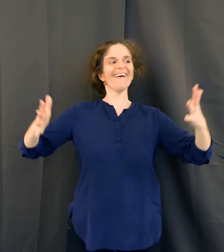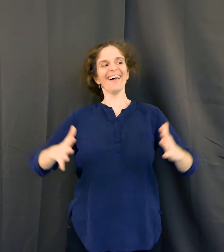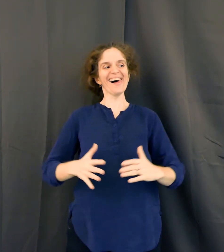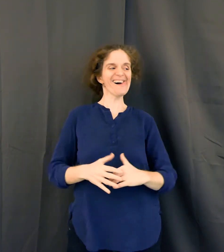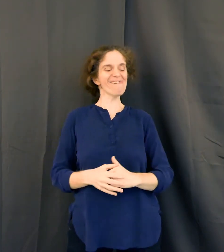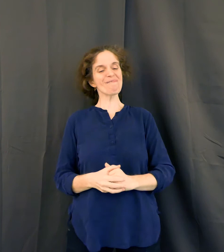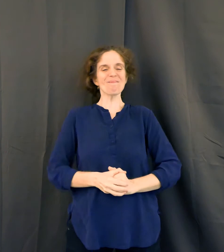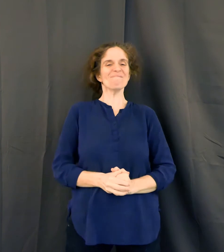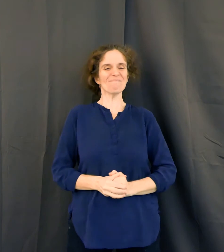avez-vous ?